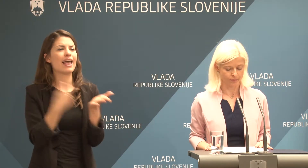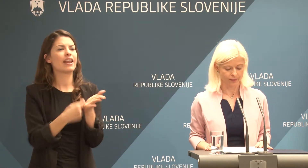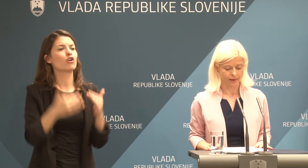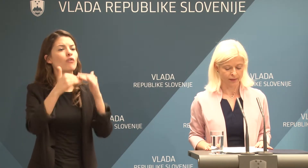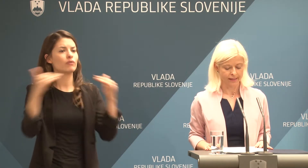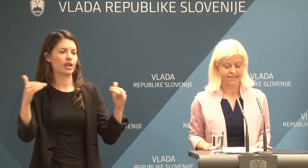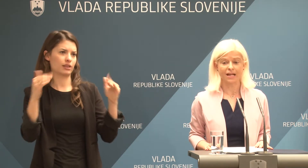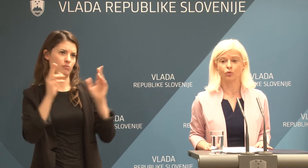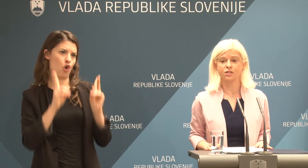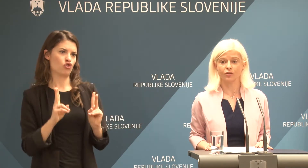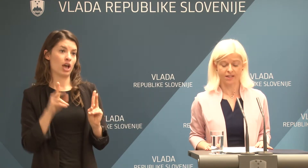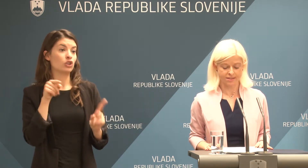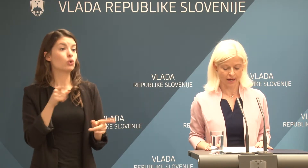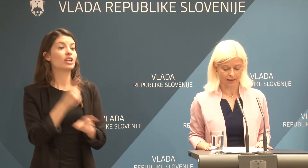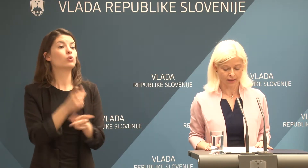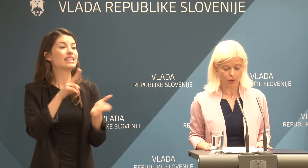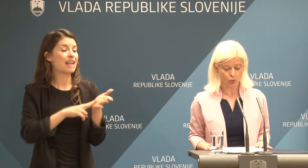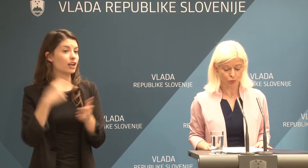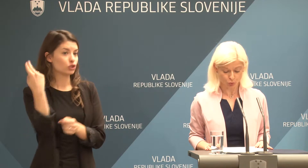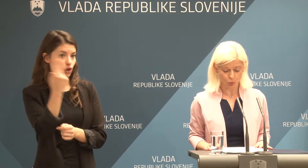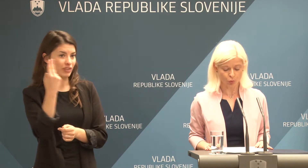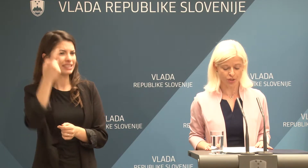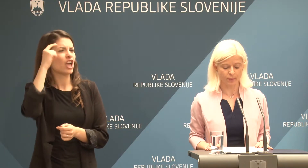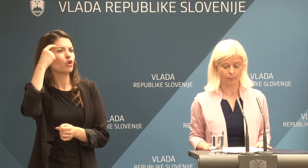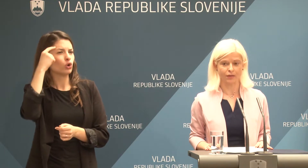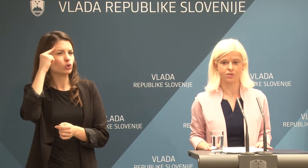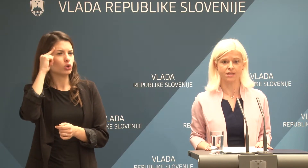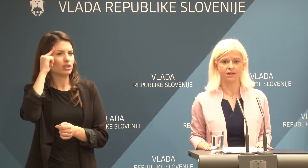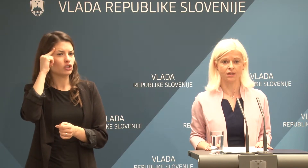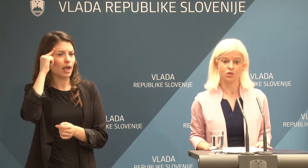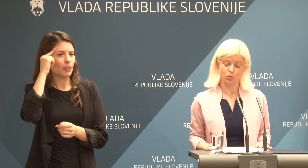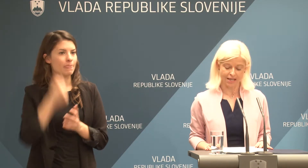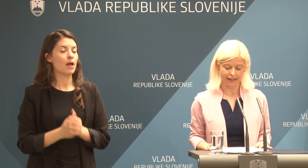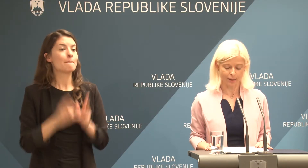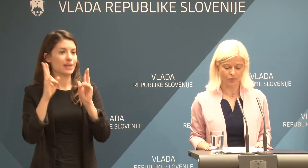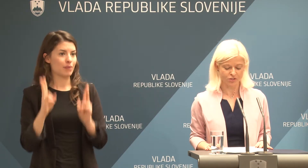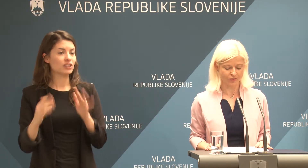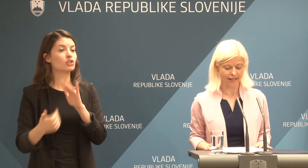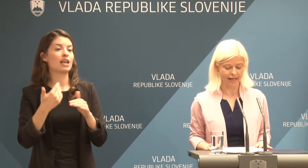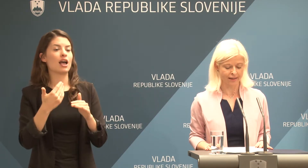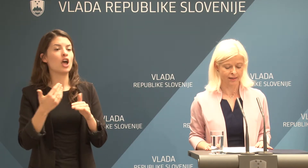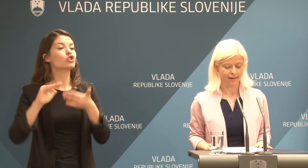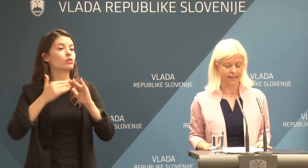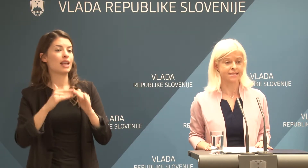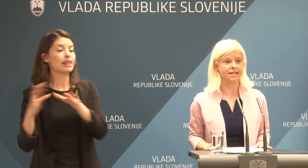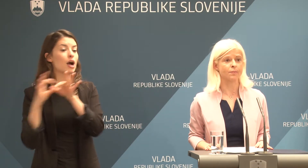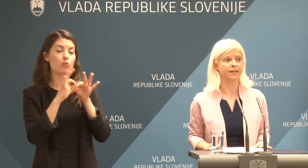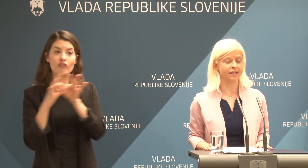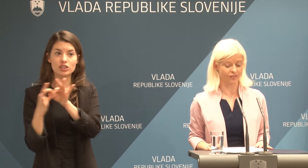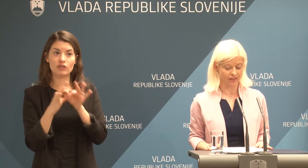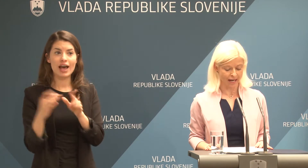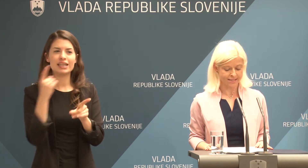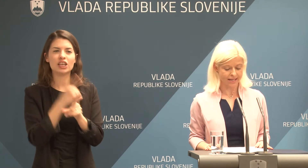položaju. Je znak tudi slovenske in kulturološke pripadnosti, socialnega povezovanja in s